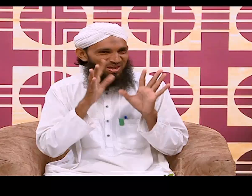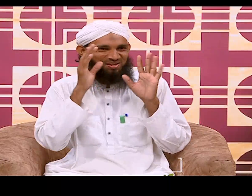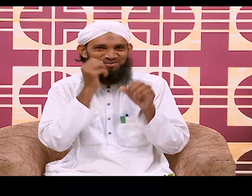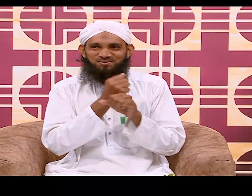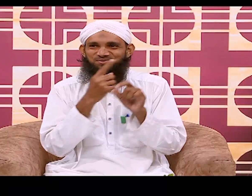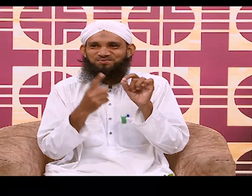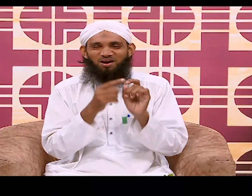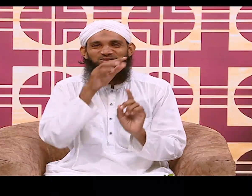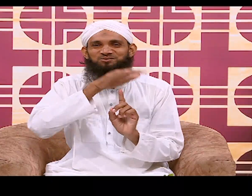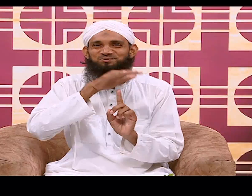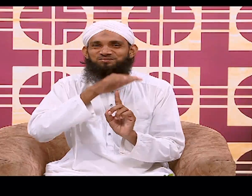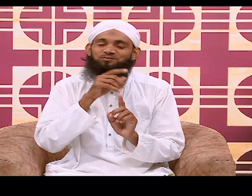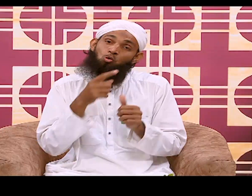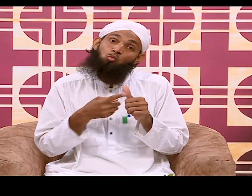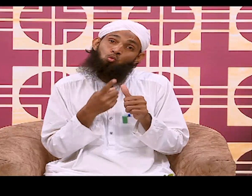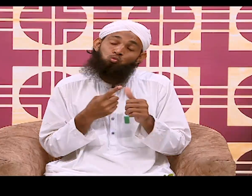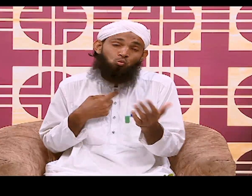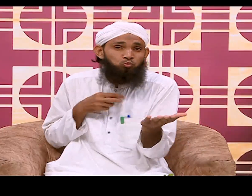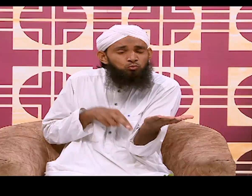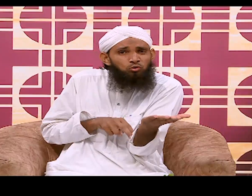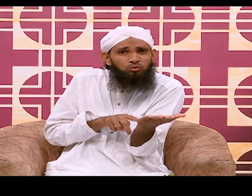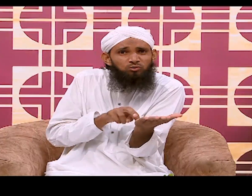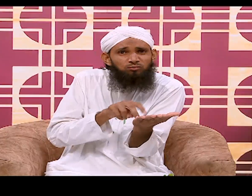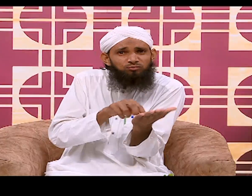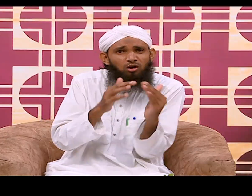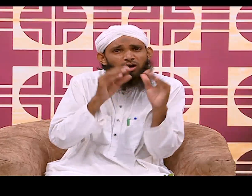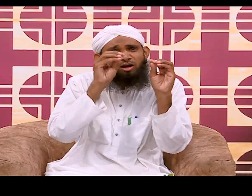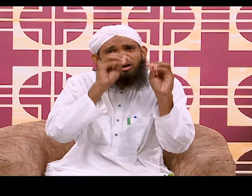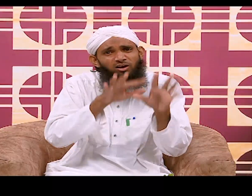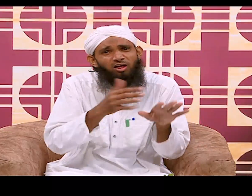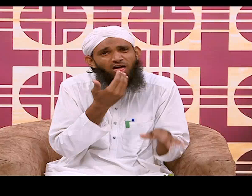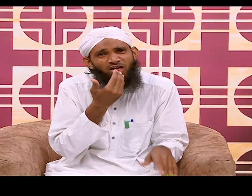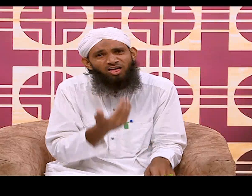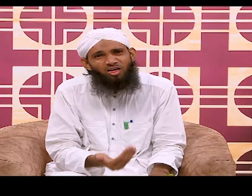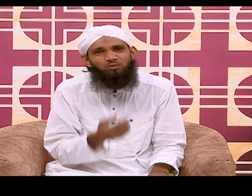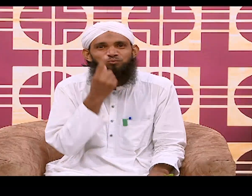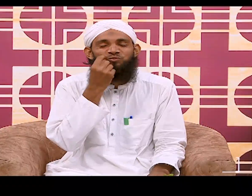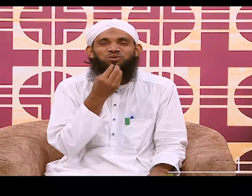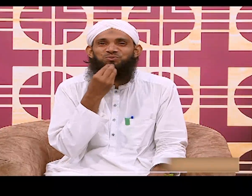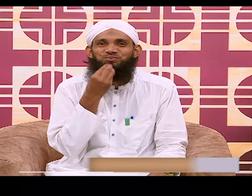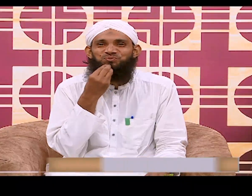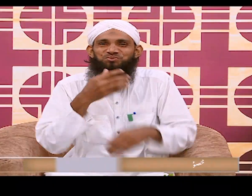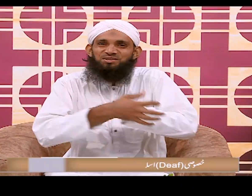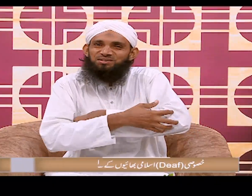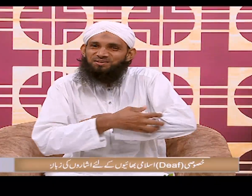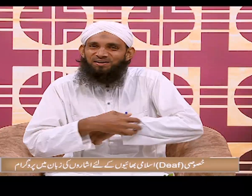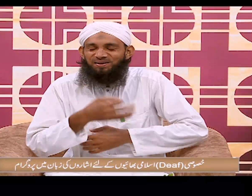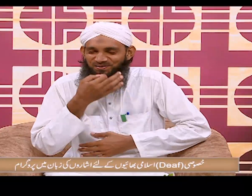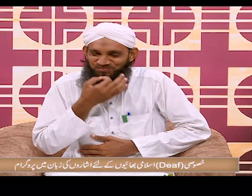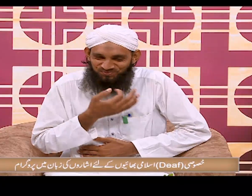غوث پاک رحمت اللہ علیہ خود چل کر اس کے گھر تشریف لے آئے تھے۔ اس بوڑھے غریب شخص نے نہایت ادب کے